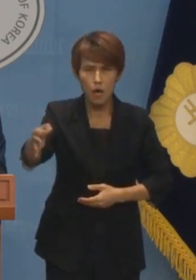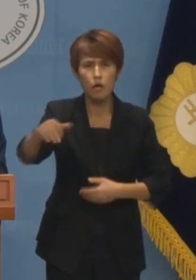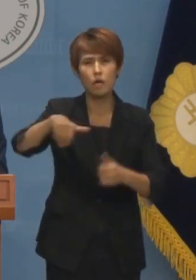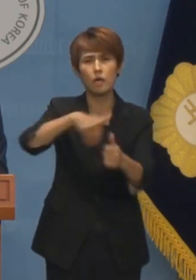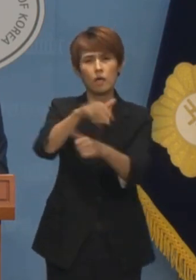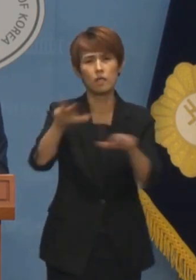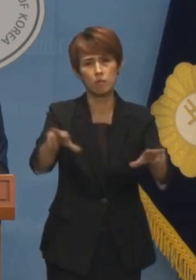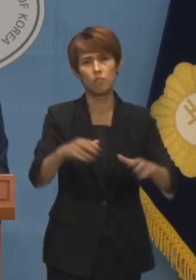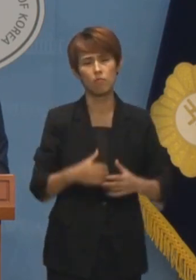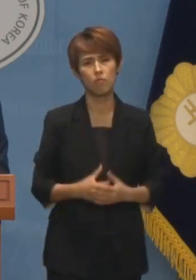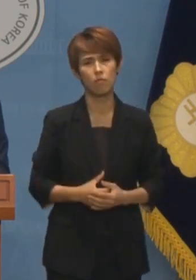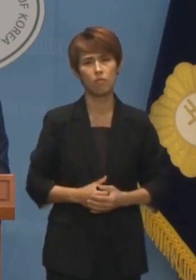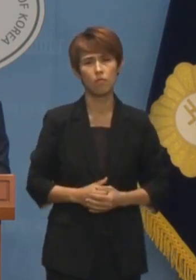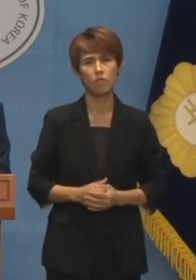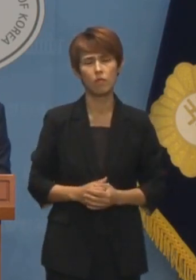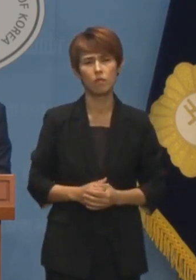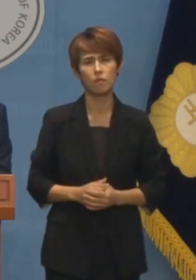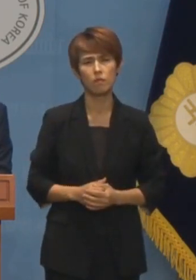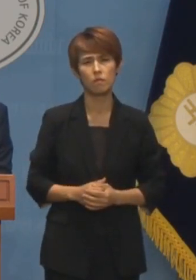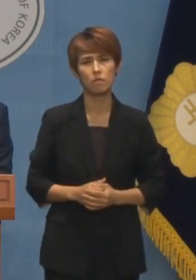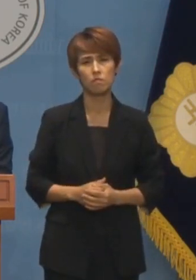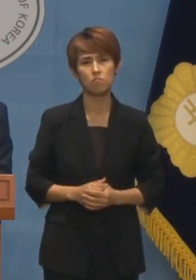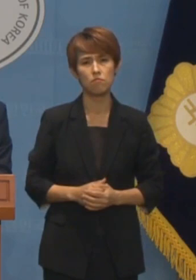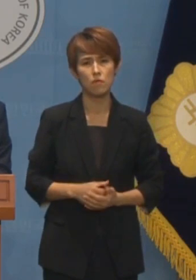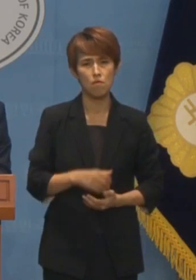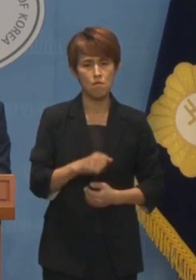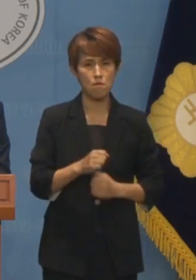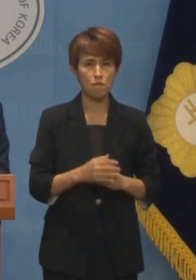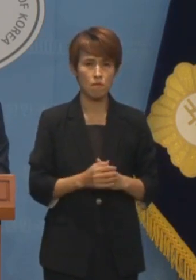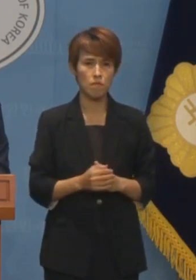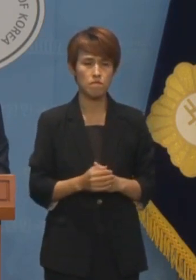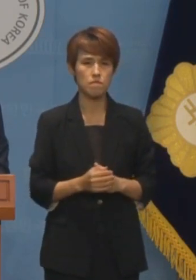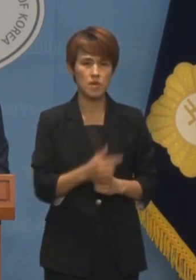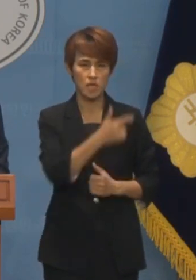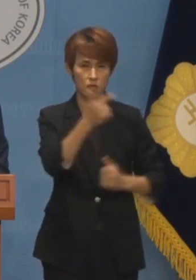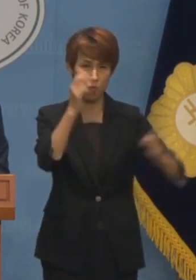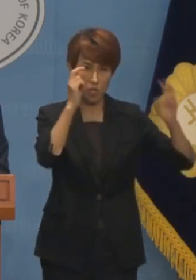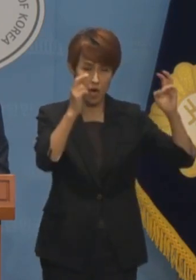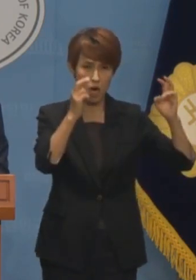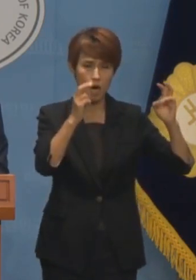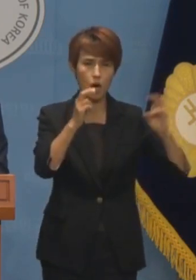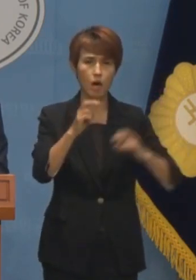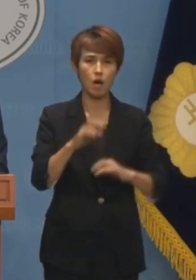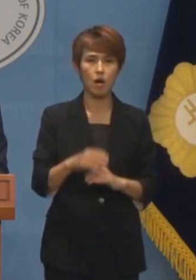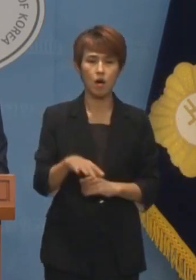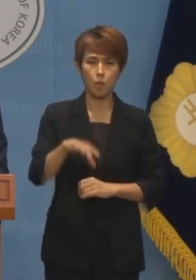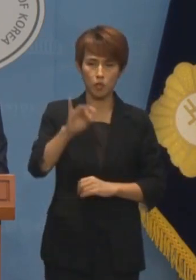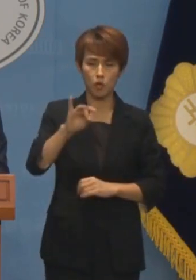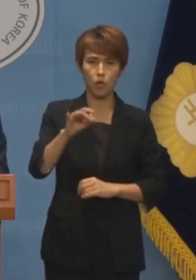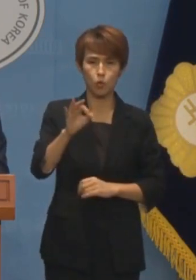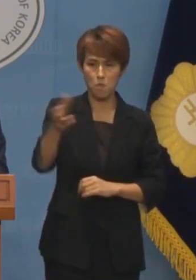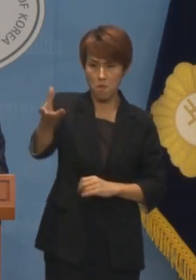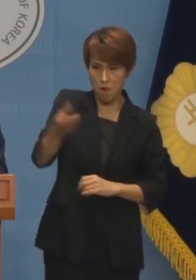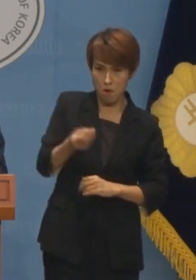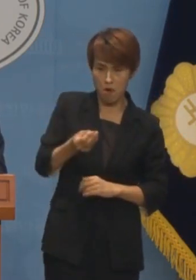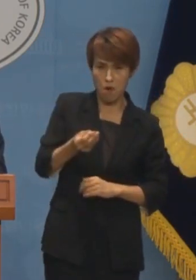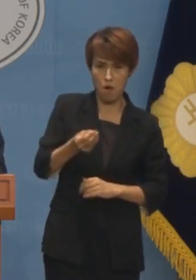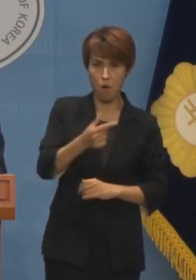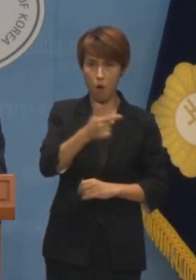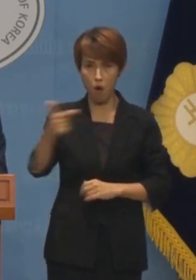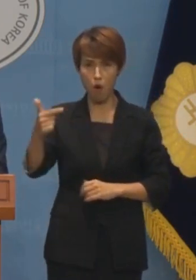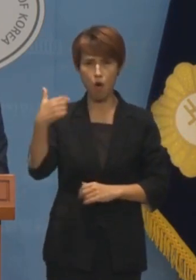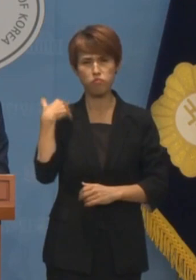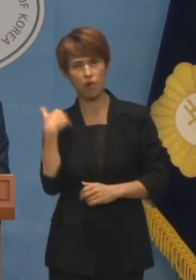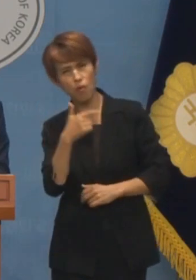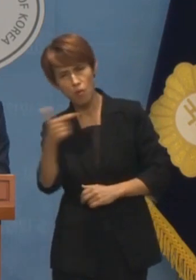놓여 있습니다. 우량 업체일수록 선정산 대출금이 많고 그래서 부담이 더